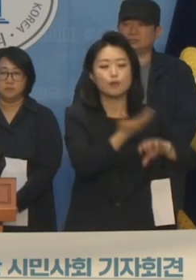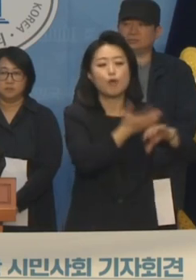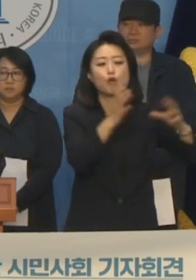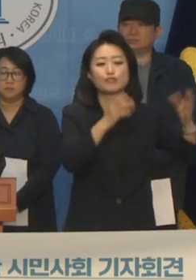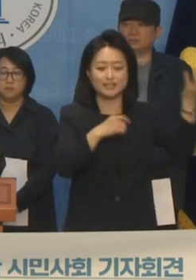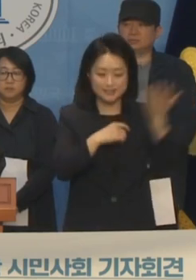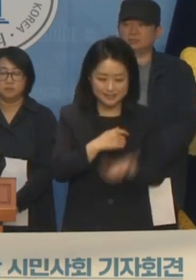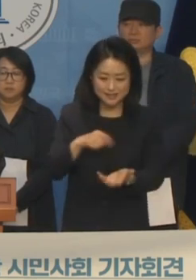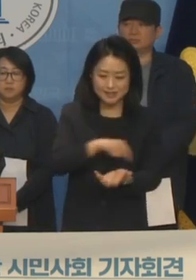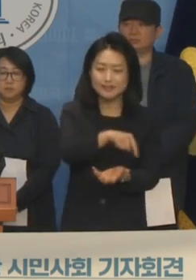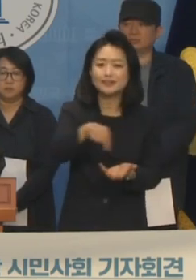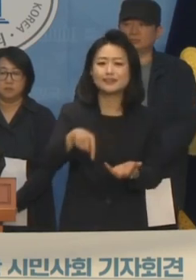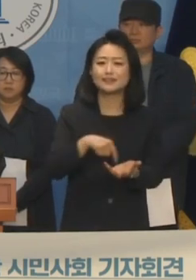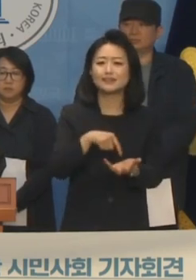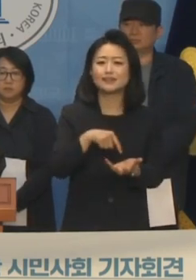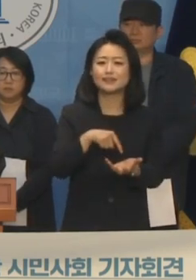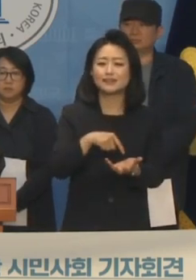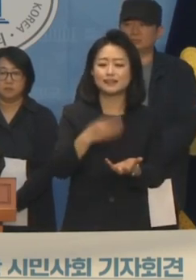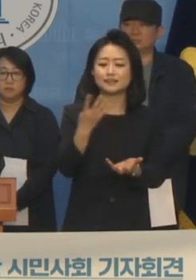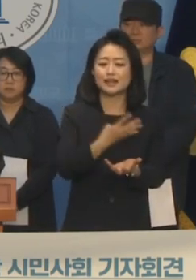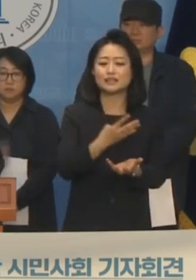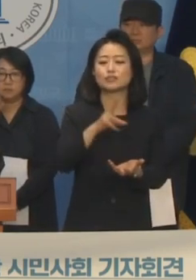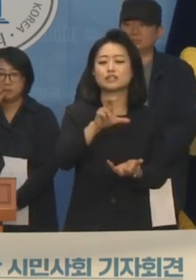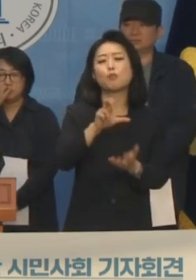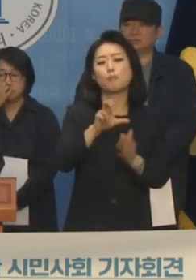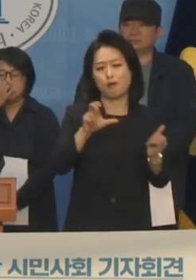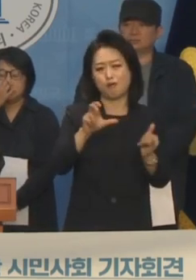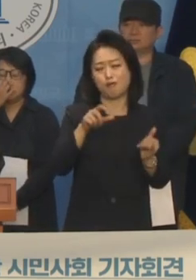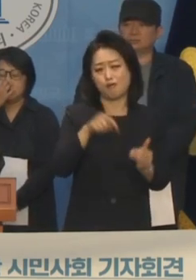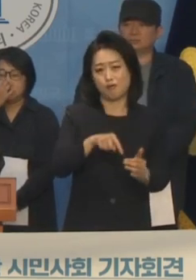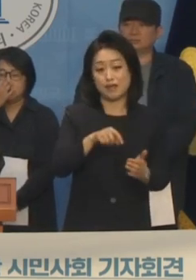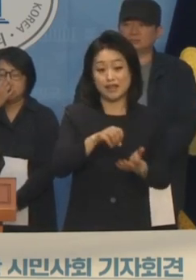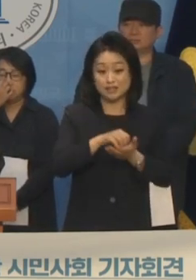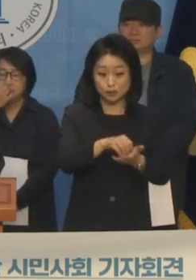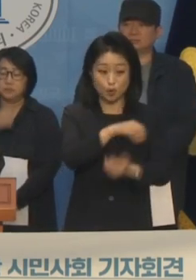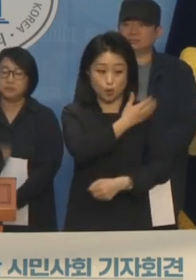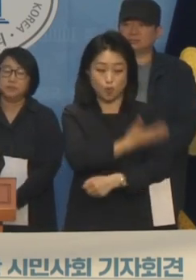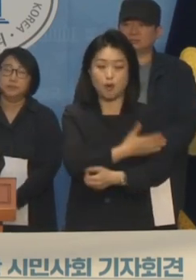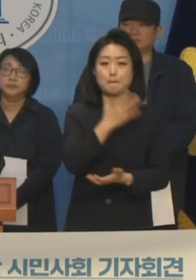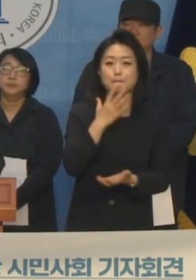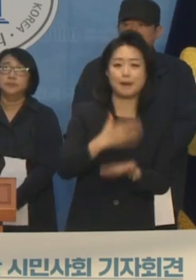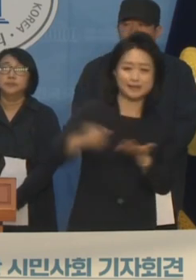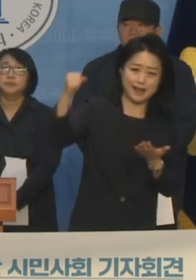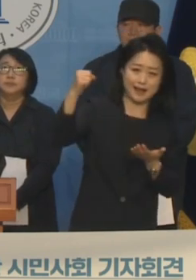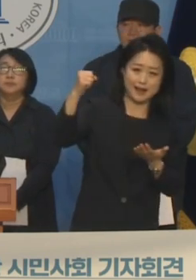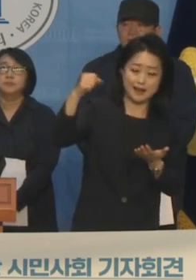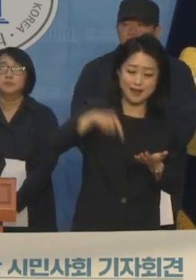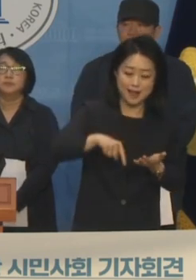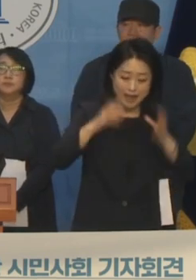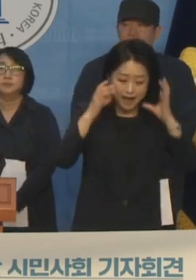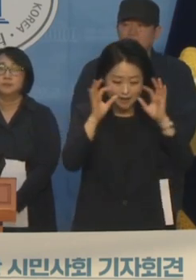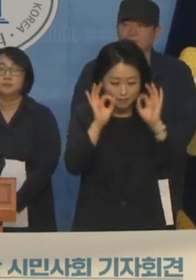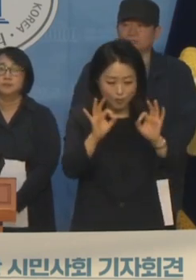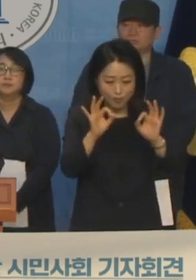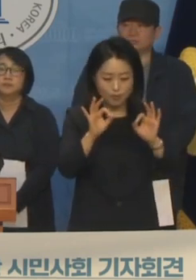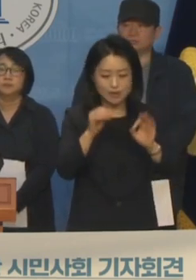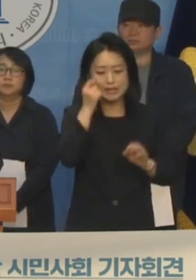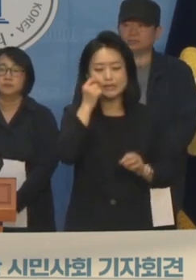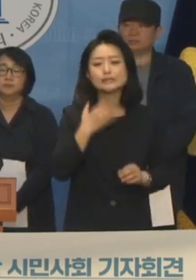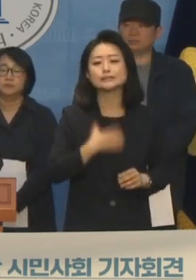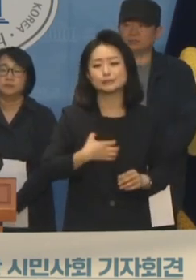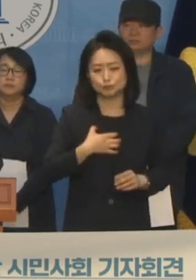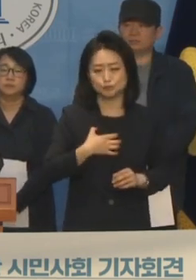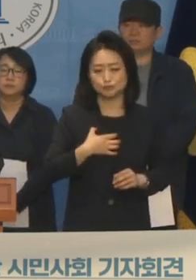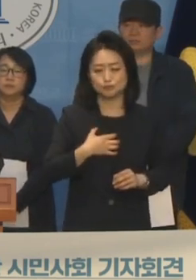포함한 4,025명의 외국인 아동들입니다. 등록될 권리를 박탈당한 아이들을 향한 슬픔과 반성도 차별하는